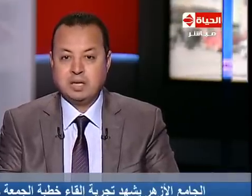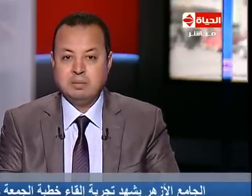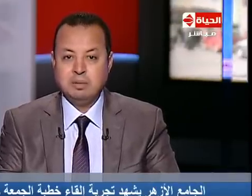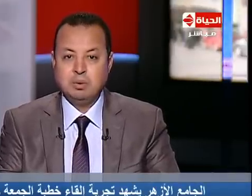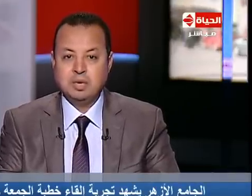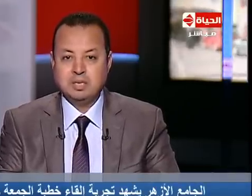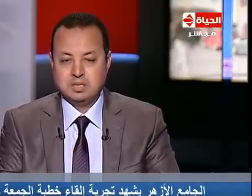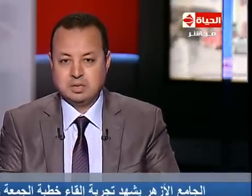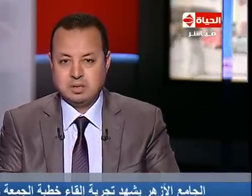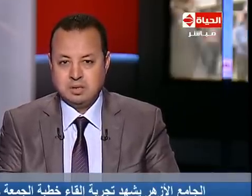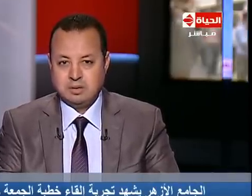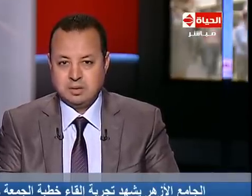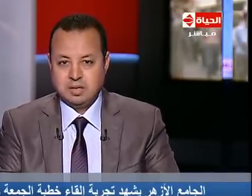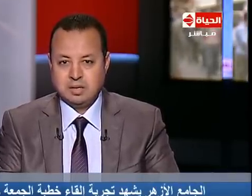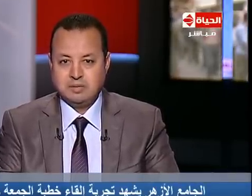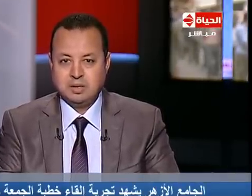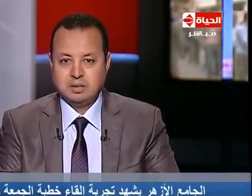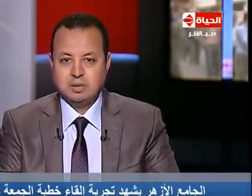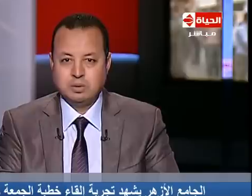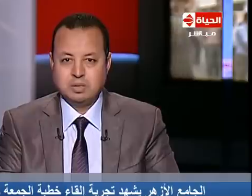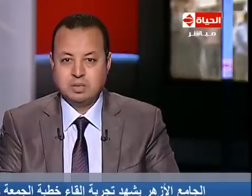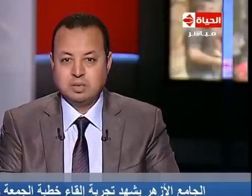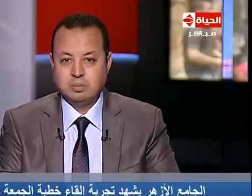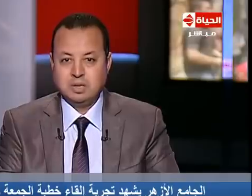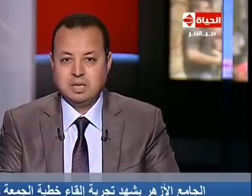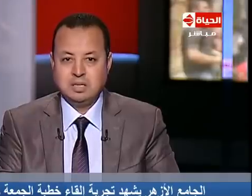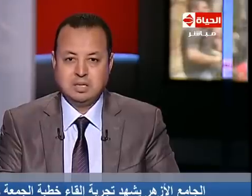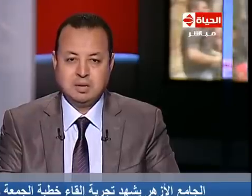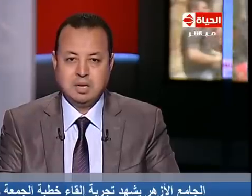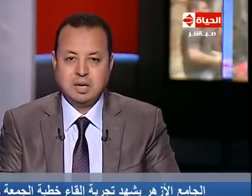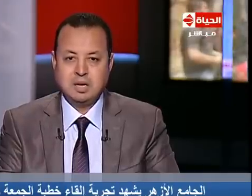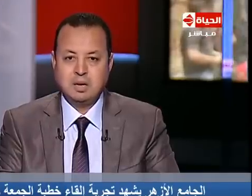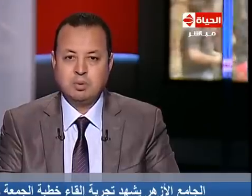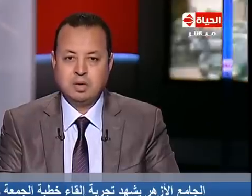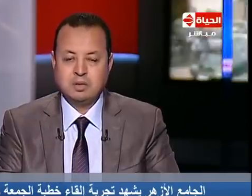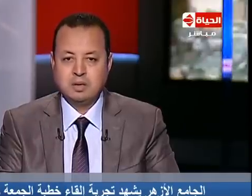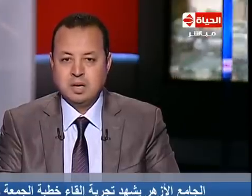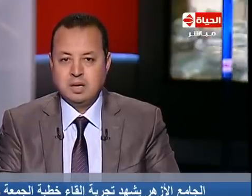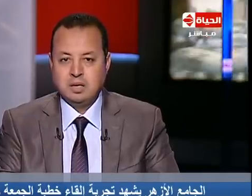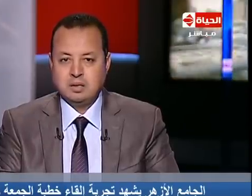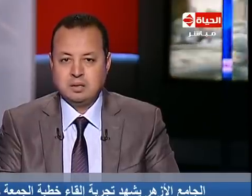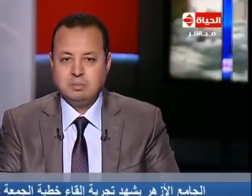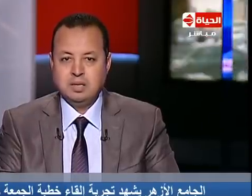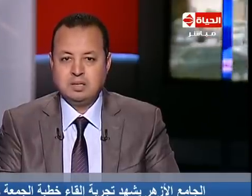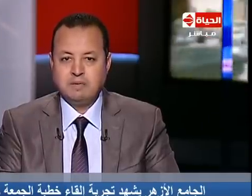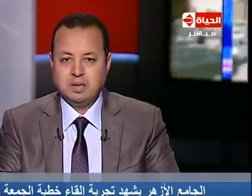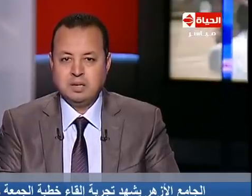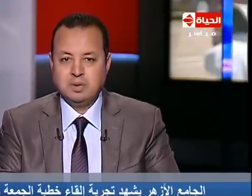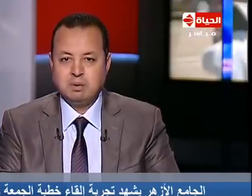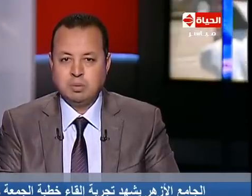وأحكامه بلغة الإشارة، وذلك في إطار خطة التطوير التي يتبناها الجامع الأزهر لتعظيم الاستفادة من